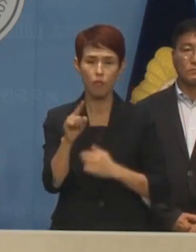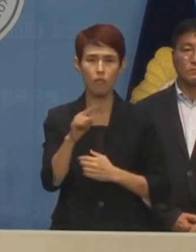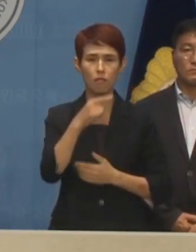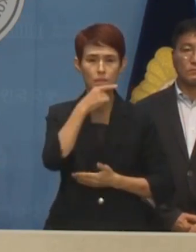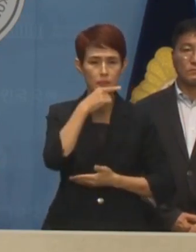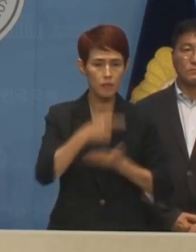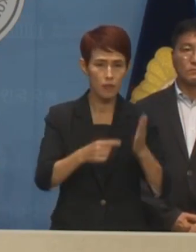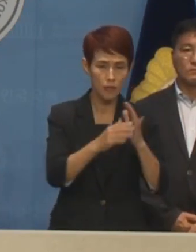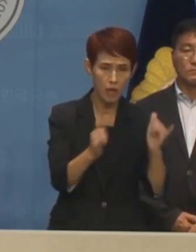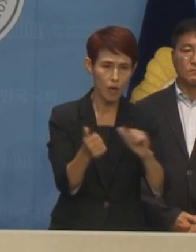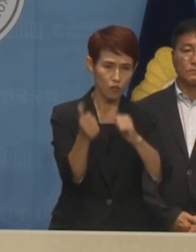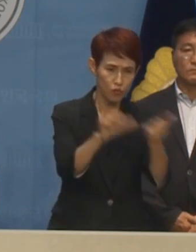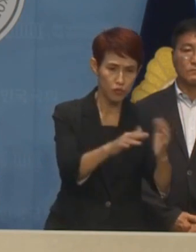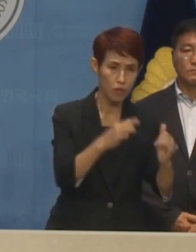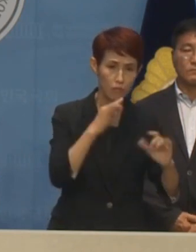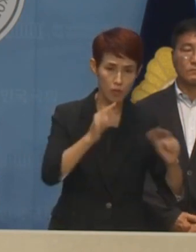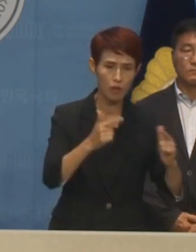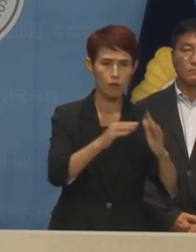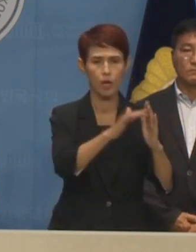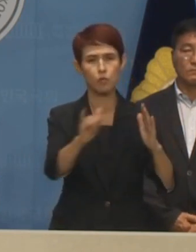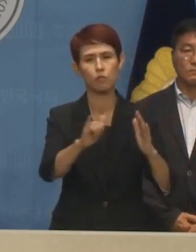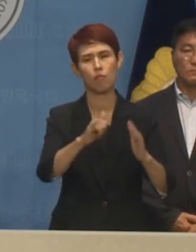그 유족들도 겪었습니다.